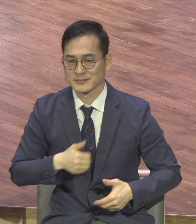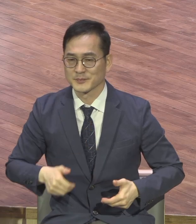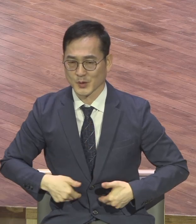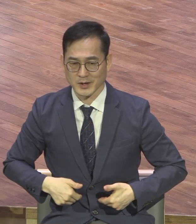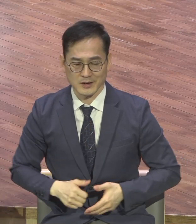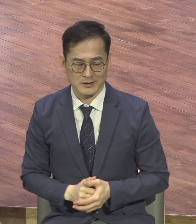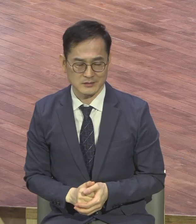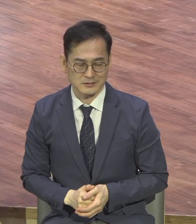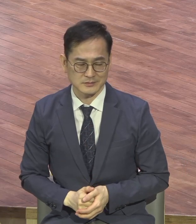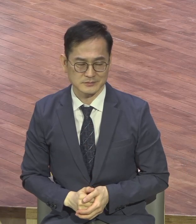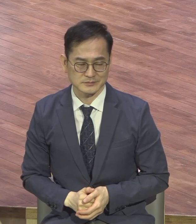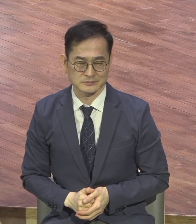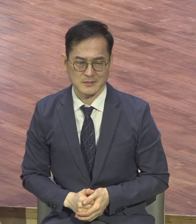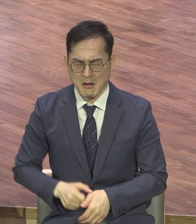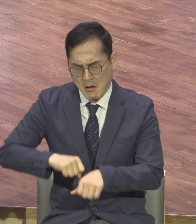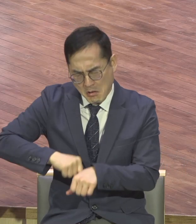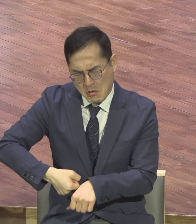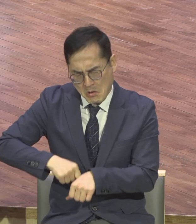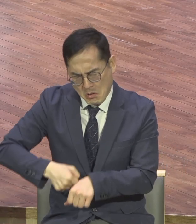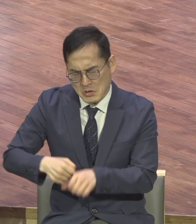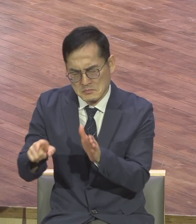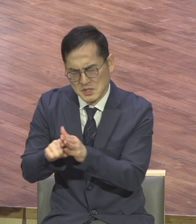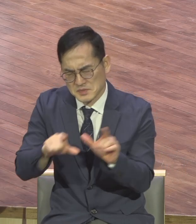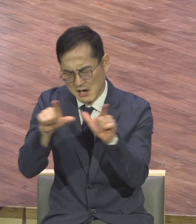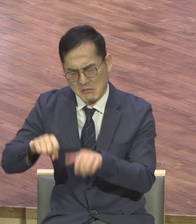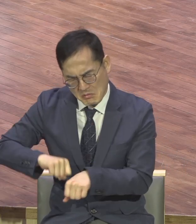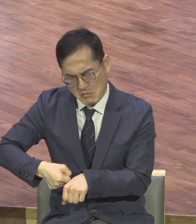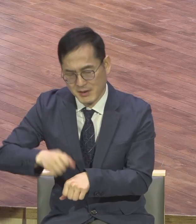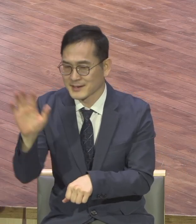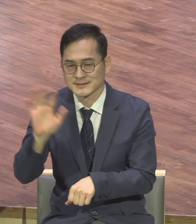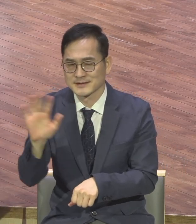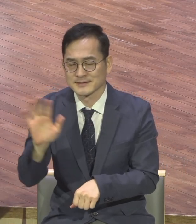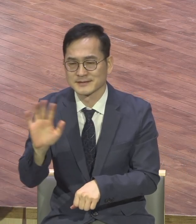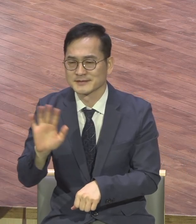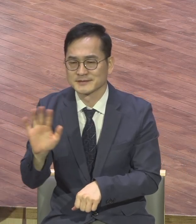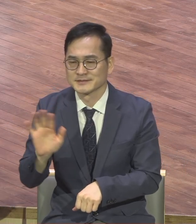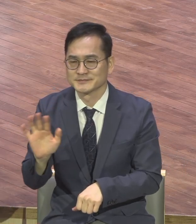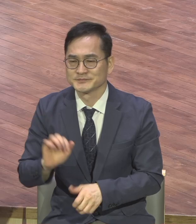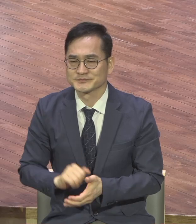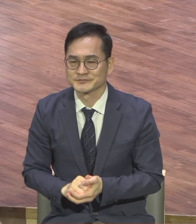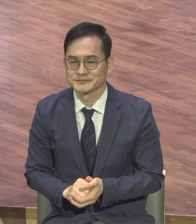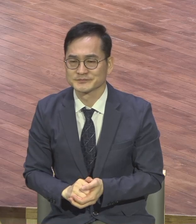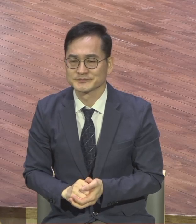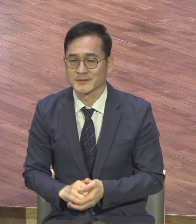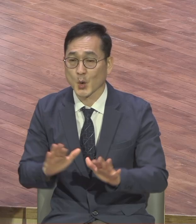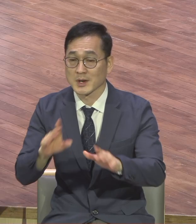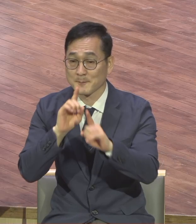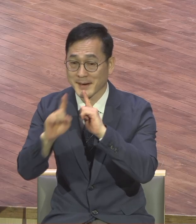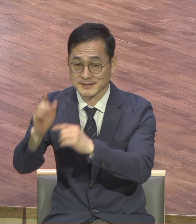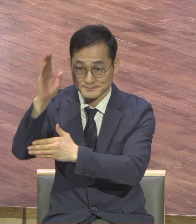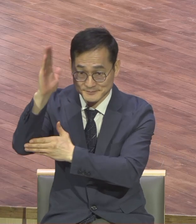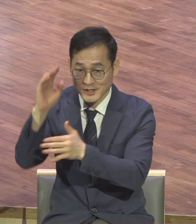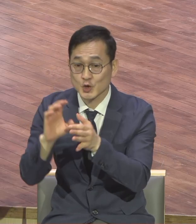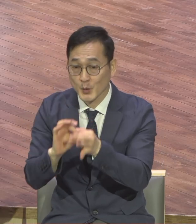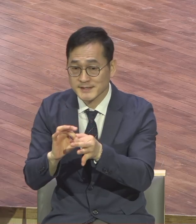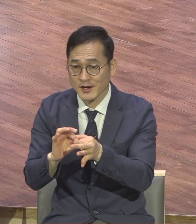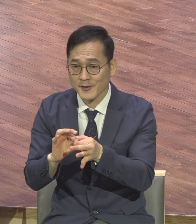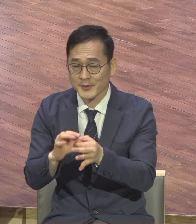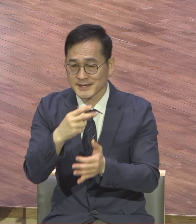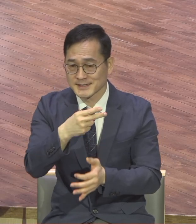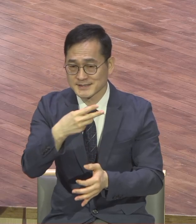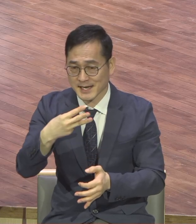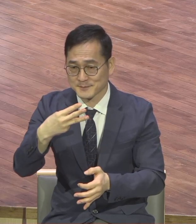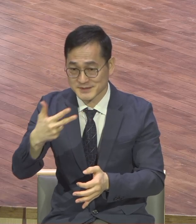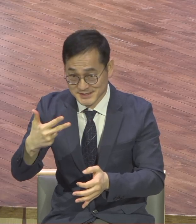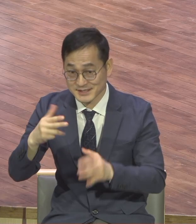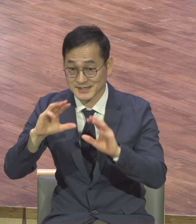뭐 죽어서 신앙생활 하는 것이 아니에요. 영계 모든 성도들 오늘 말씀 통해 237 나라 237 시대에 남은